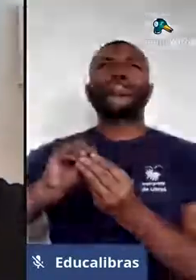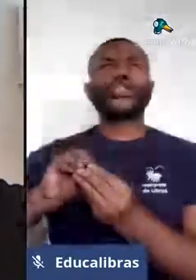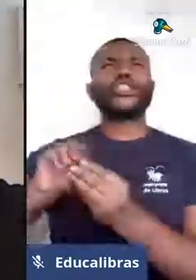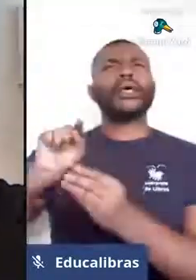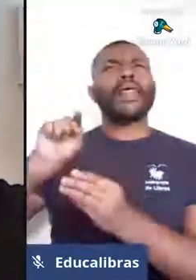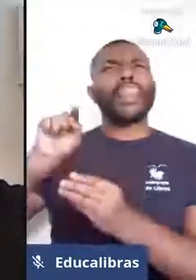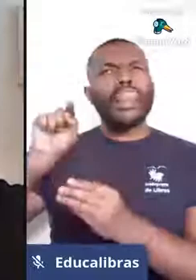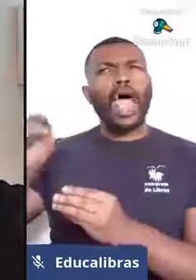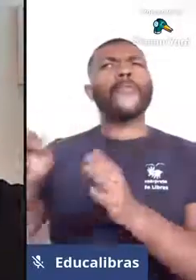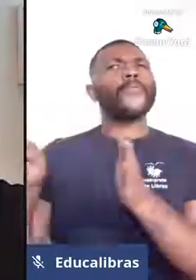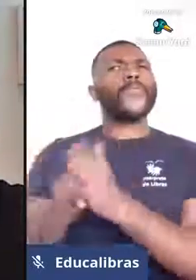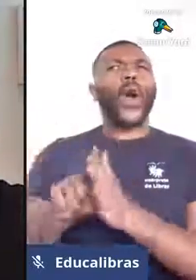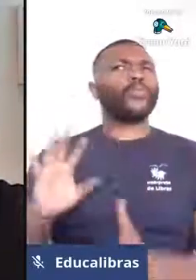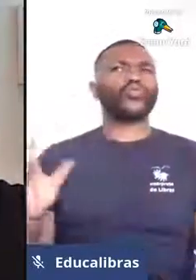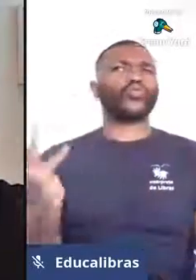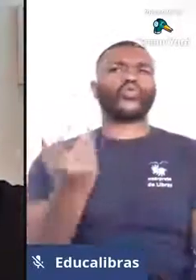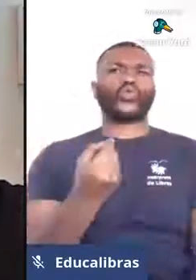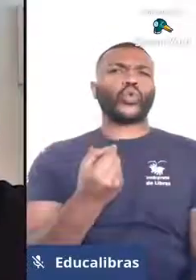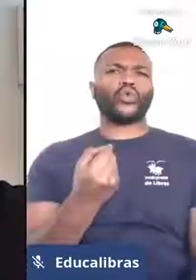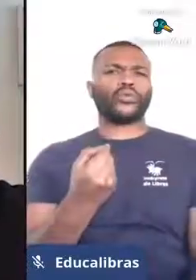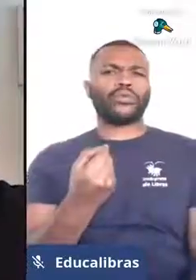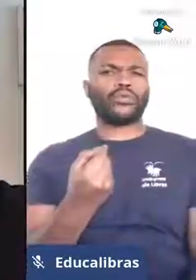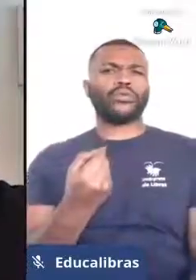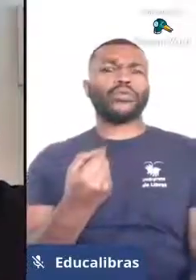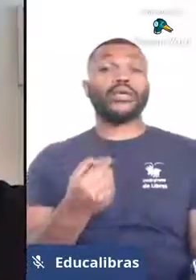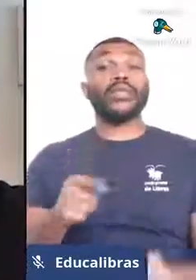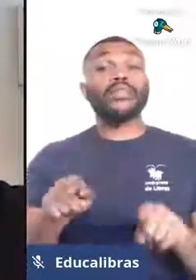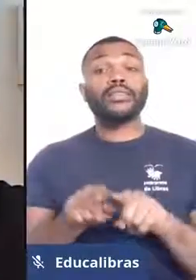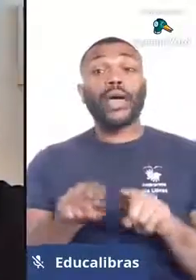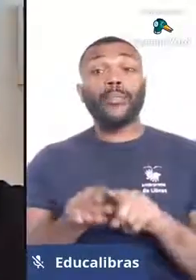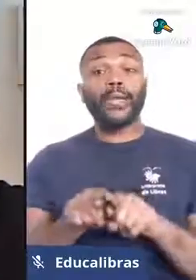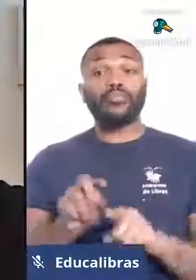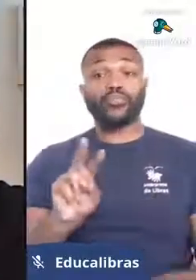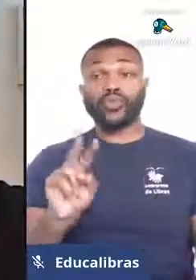né, do museu para todos. Os dois museus promovem